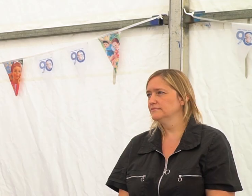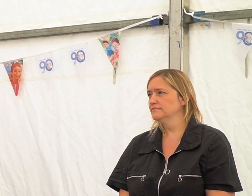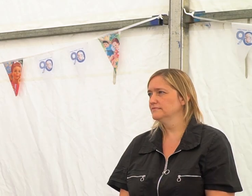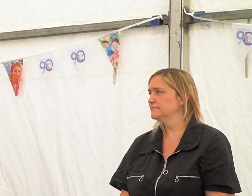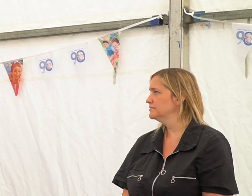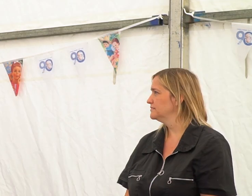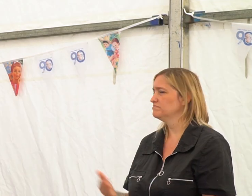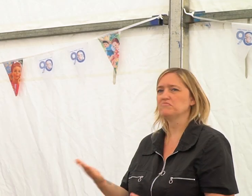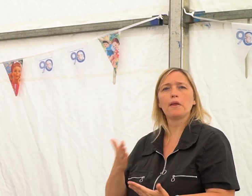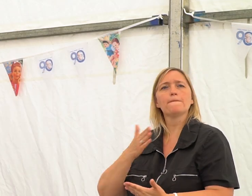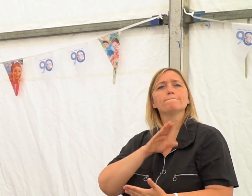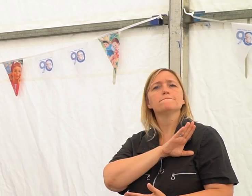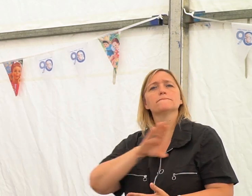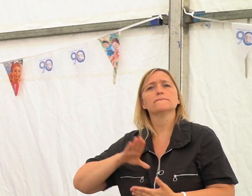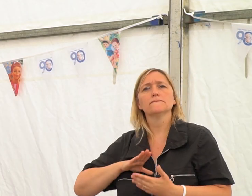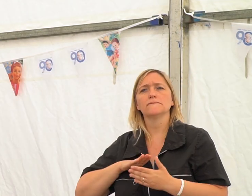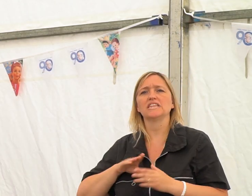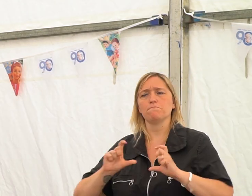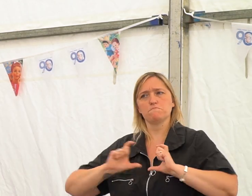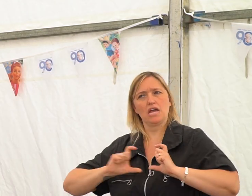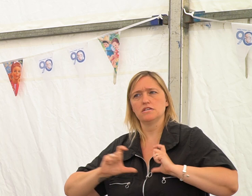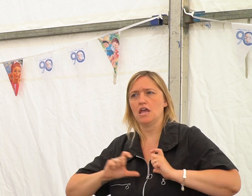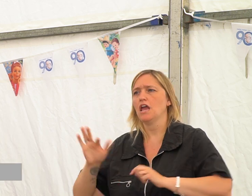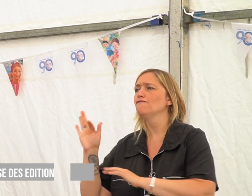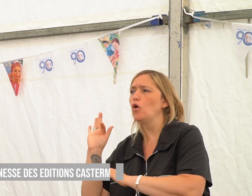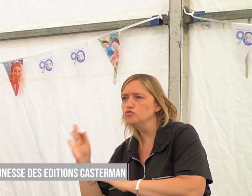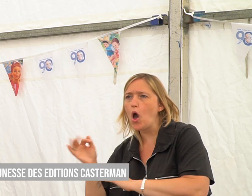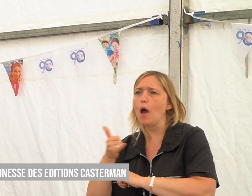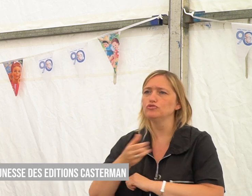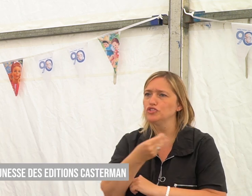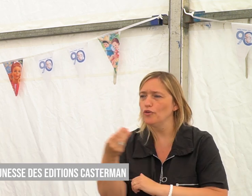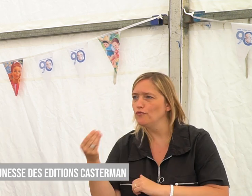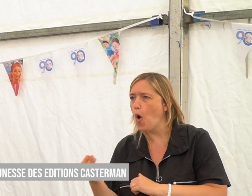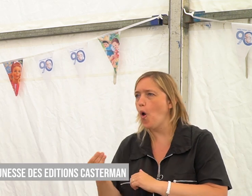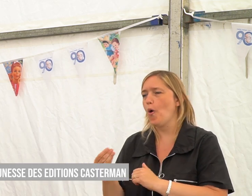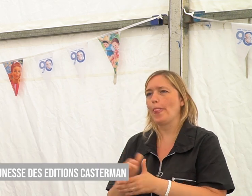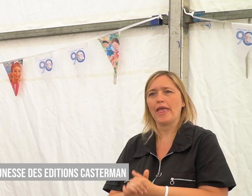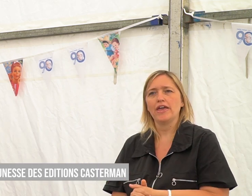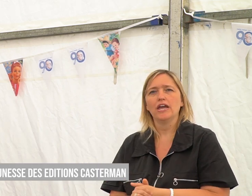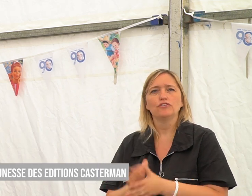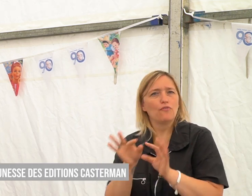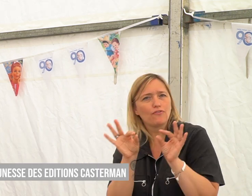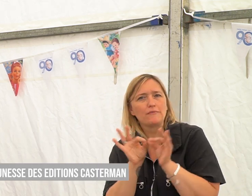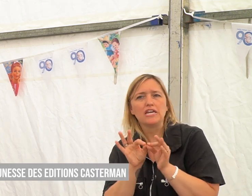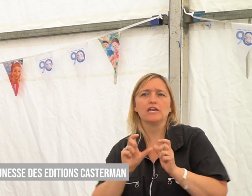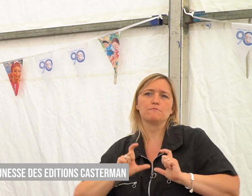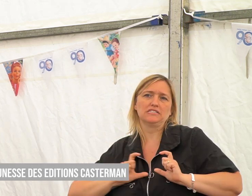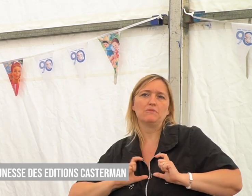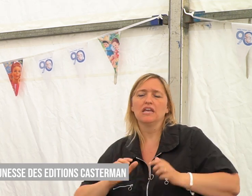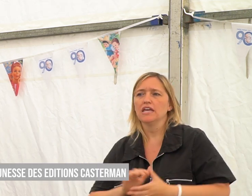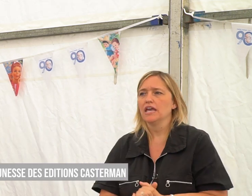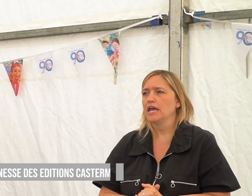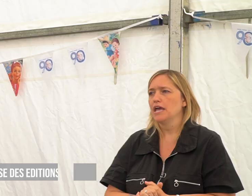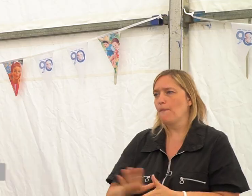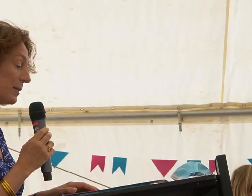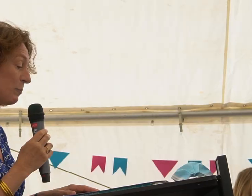Chère Madame Marlier, cher François, chère famille de François, petits-enfants de Marcel Marlier,